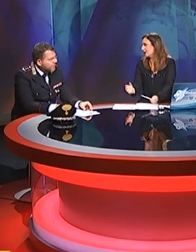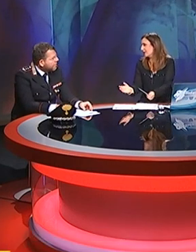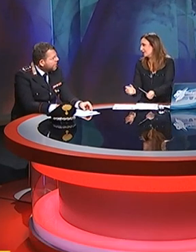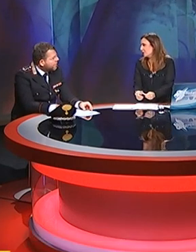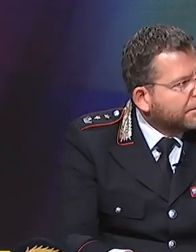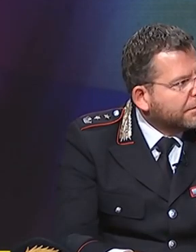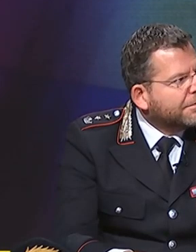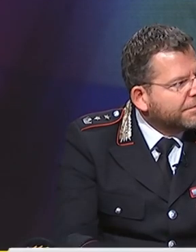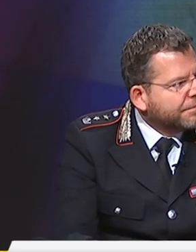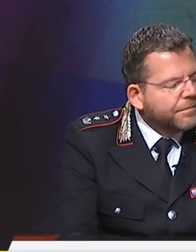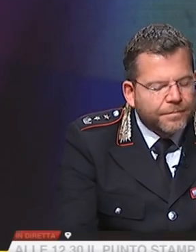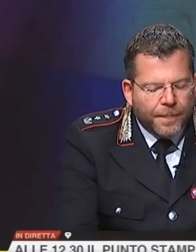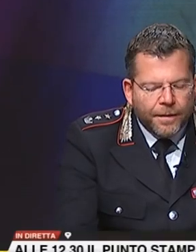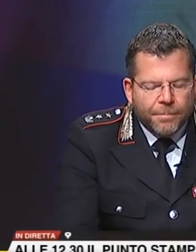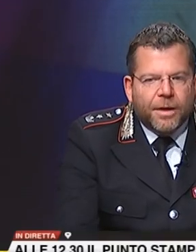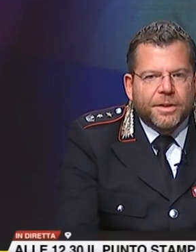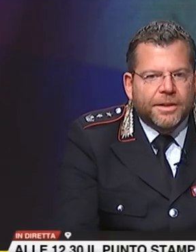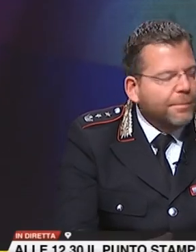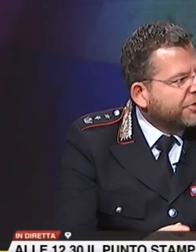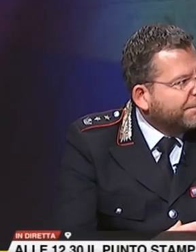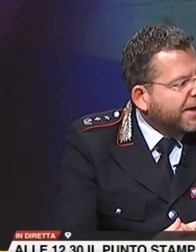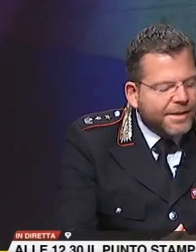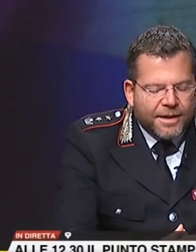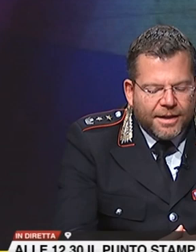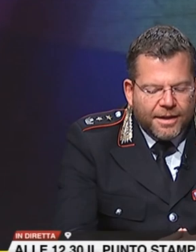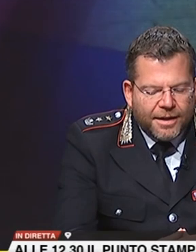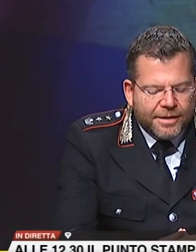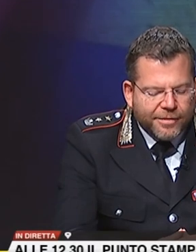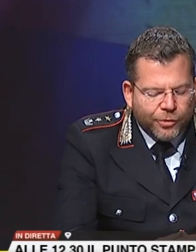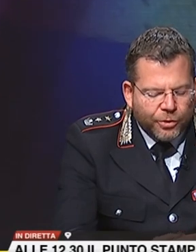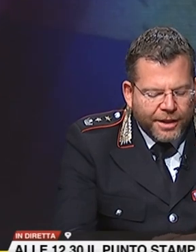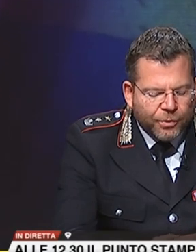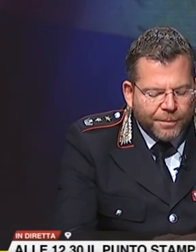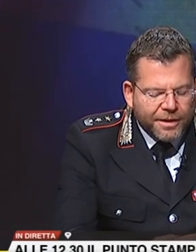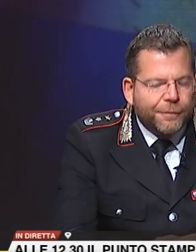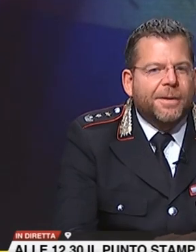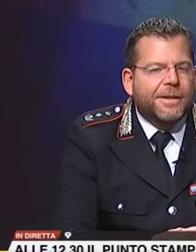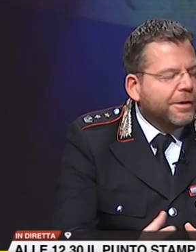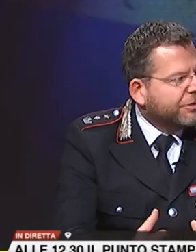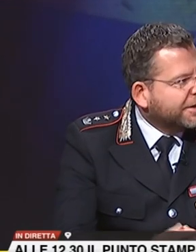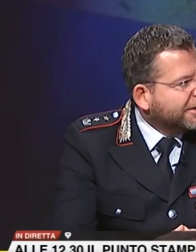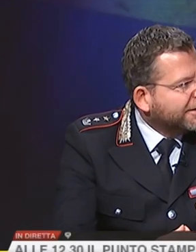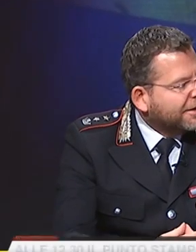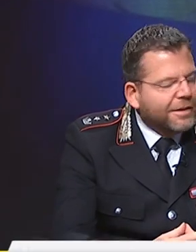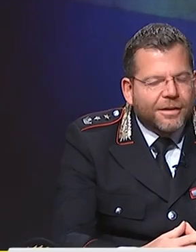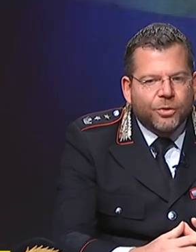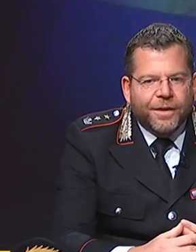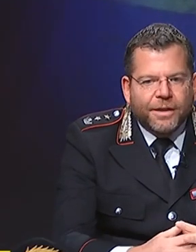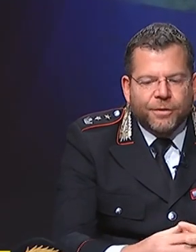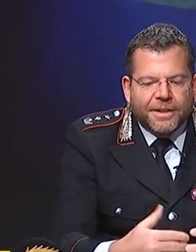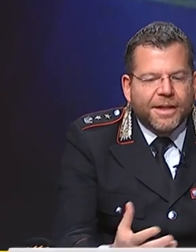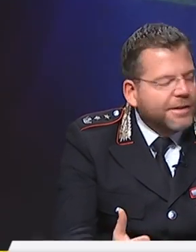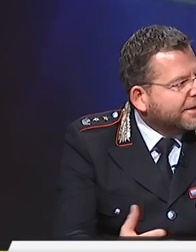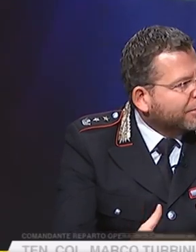Era una domanda. Beh, noi teniamo sempre alta l'attenzione, ovviamente fa parte dei nostri